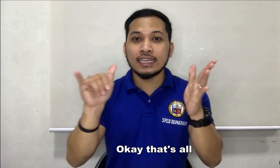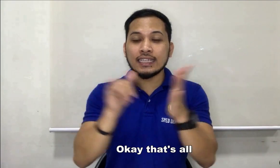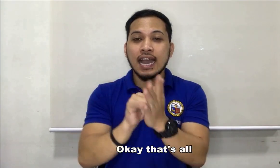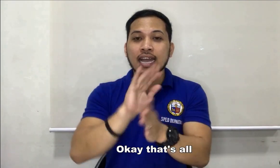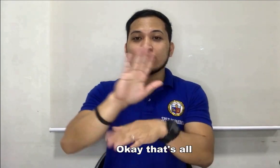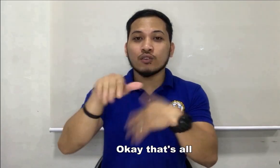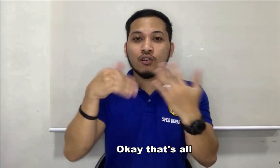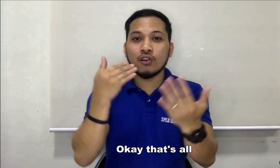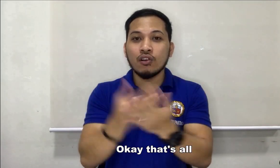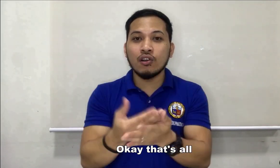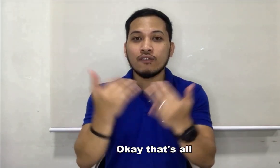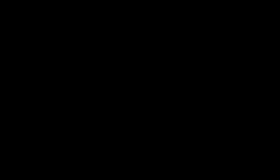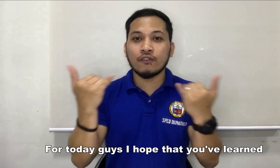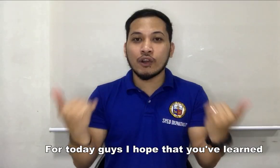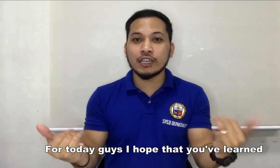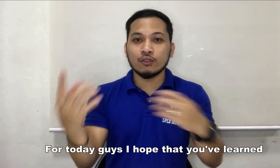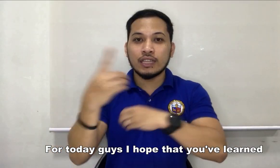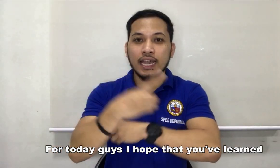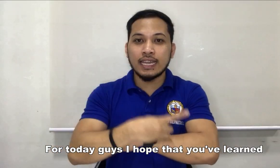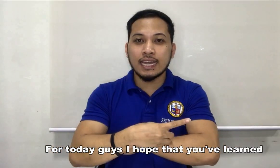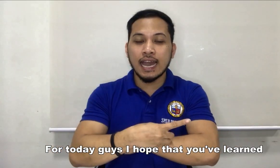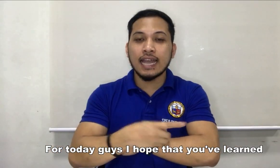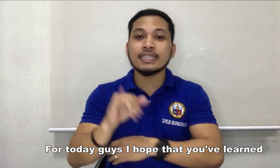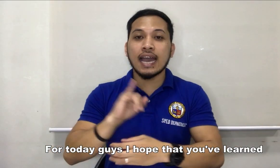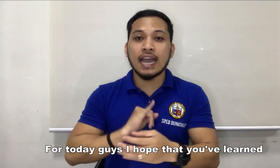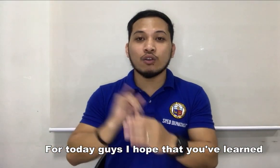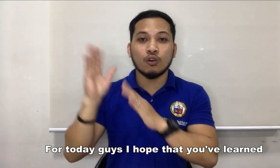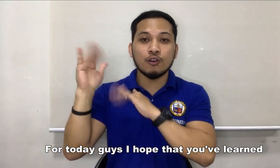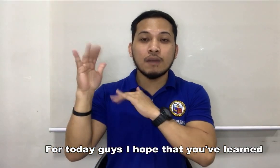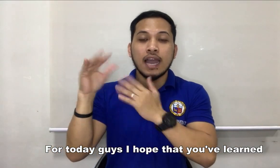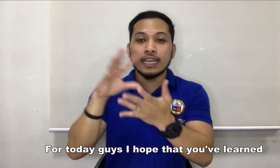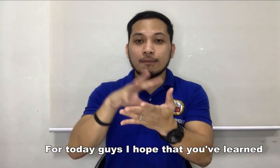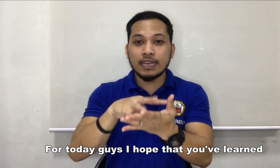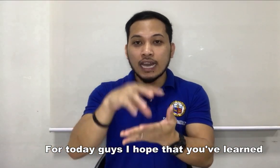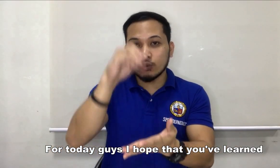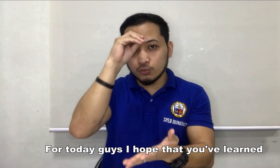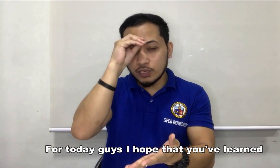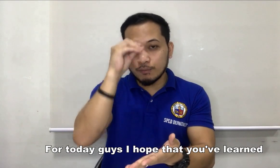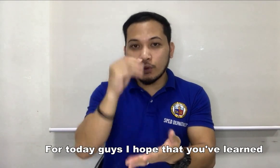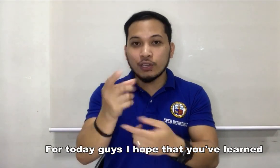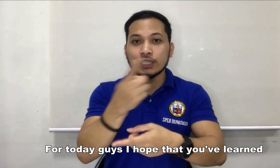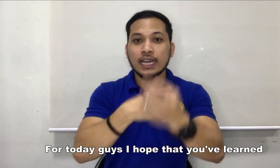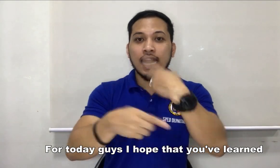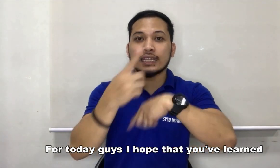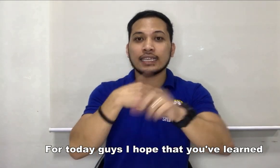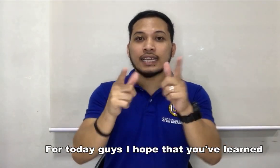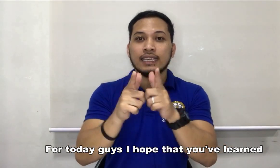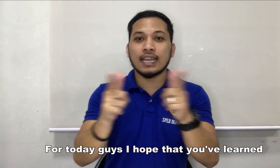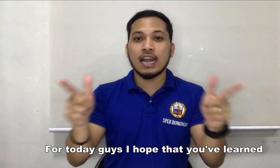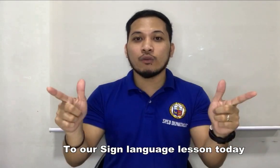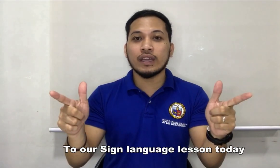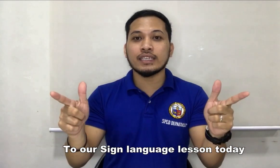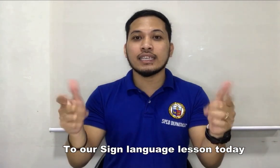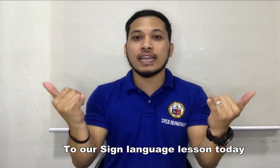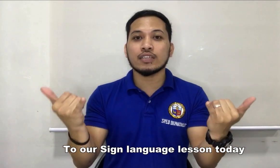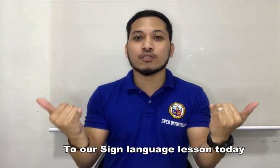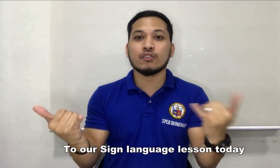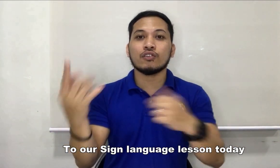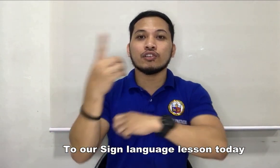Okay, that's all for today, guys. I hope na may natutunan po kayo sa ating sign language